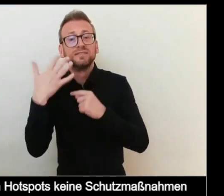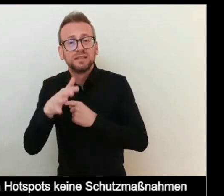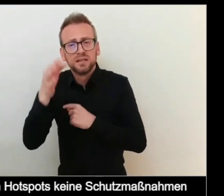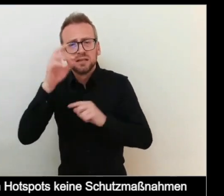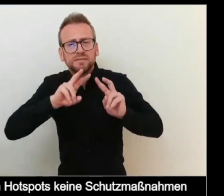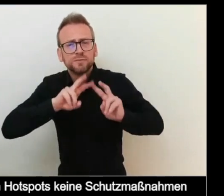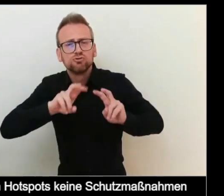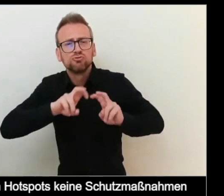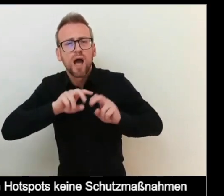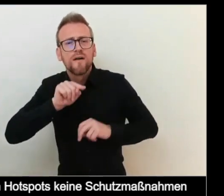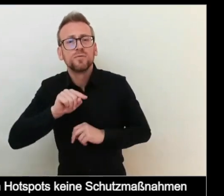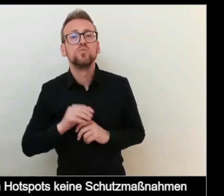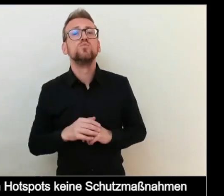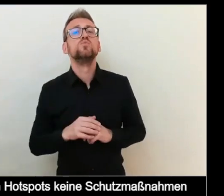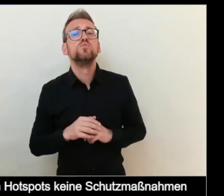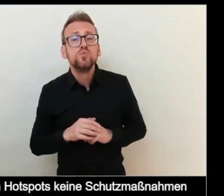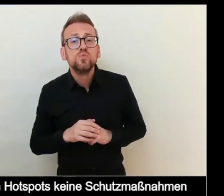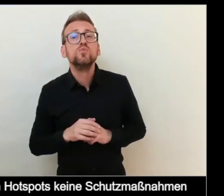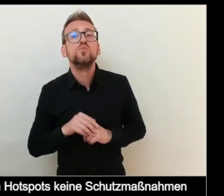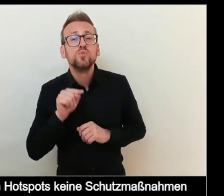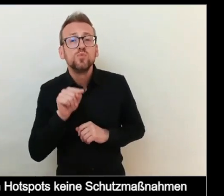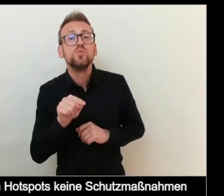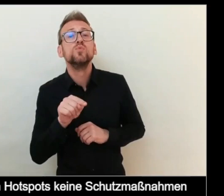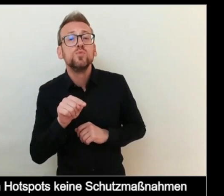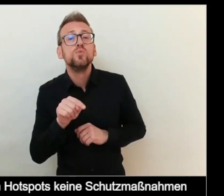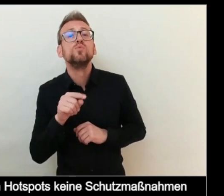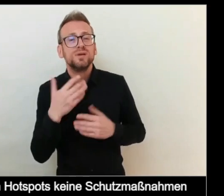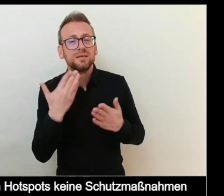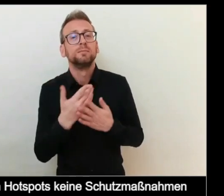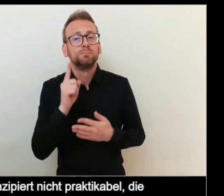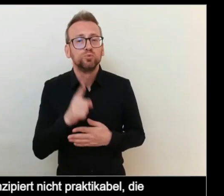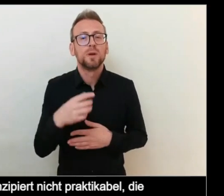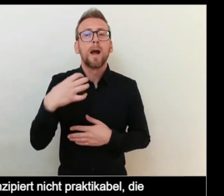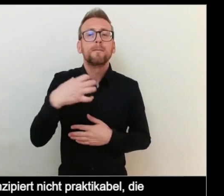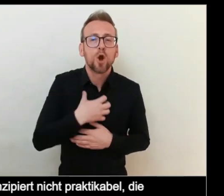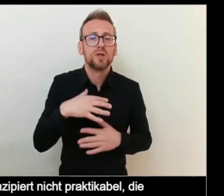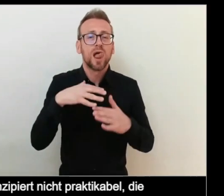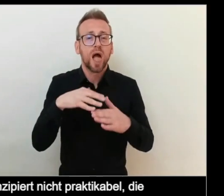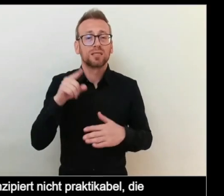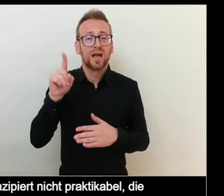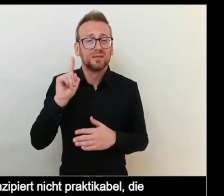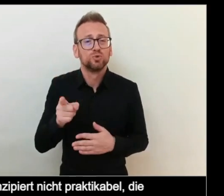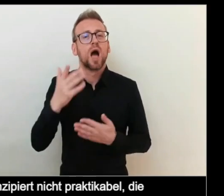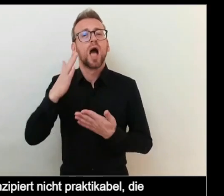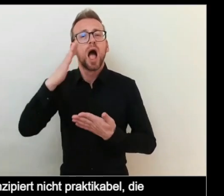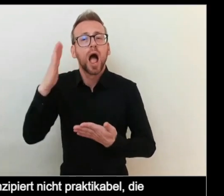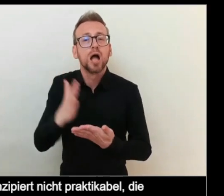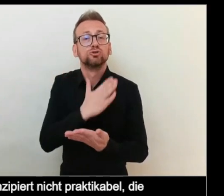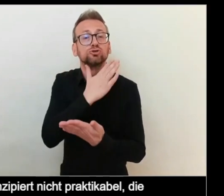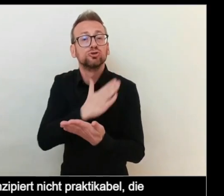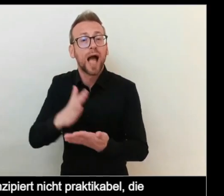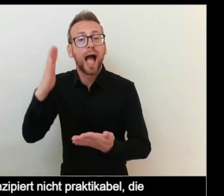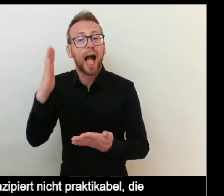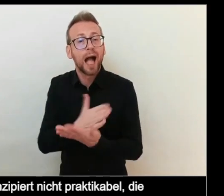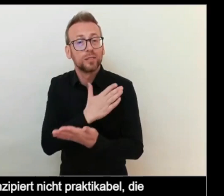ergreifen. Es wird letzten Endes der Instrumentenkasten vom Bund leergeräumt oder ich sage mal abgeschlossen und der Schlüssel